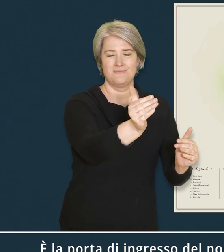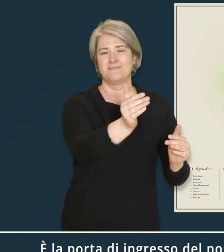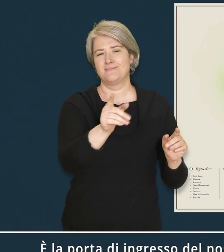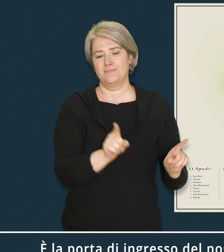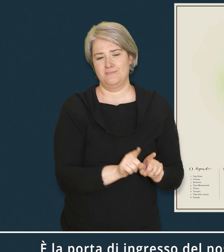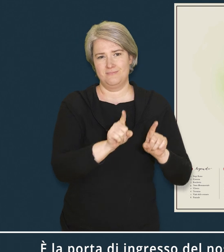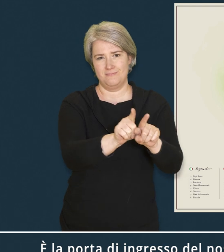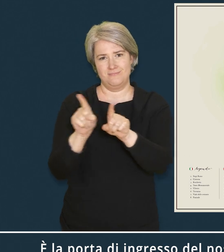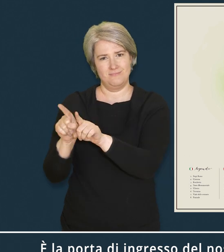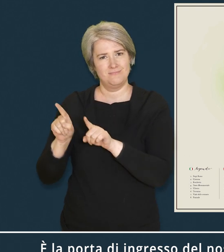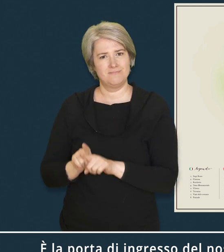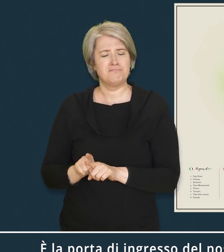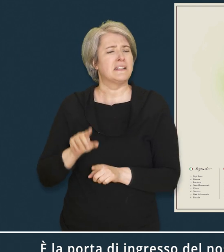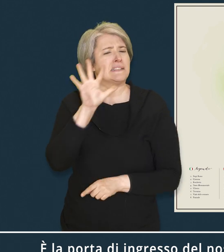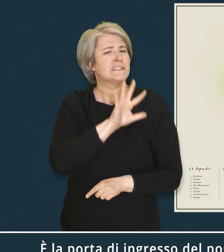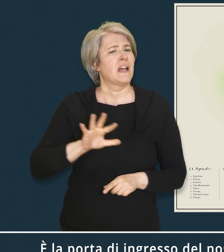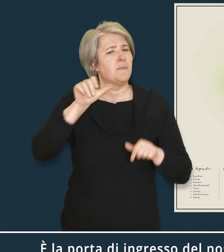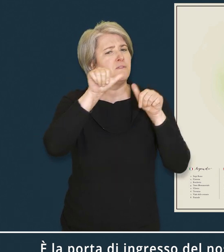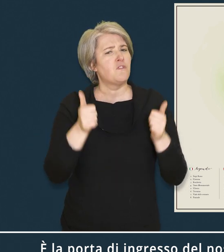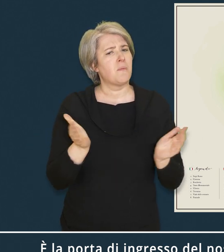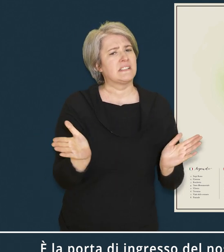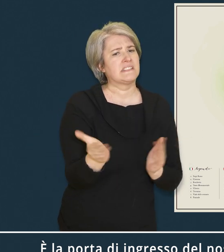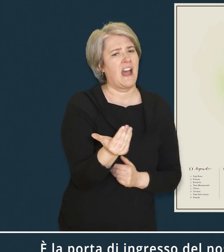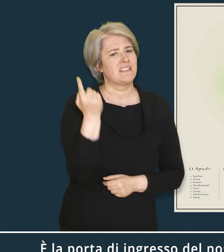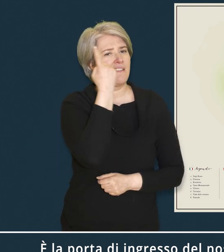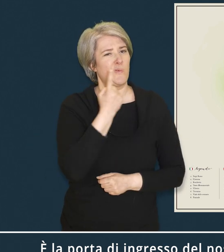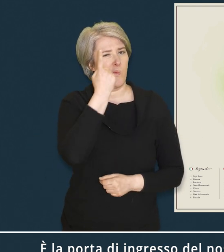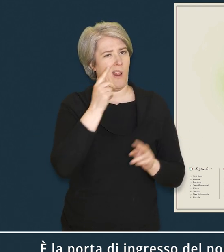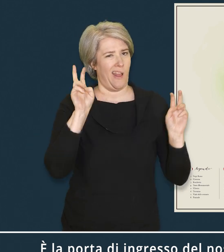che ricordano delle stanze naturali.